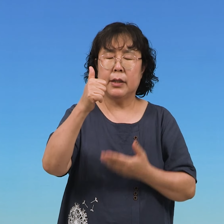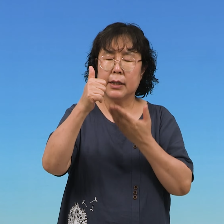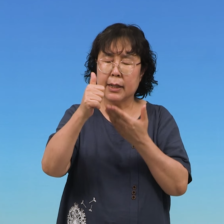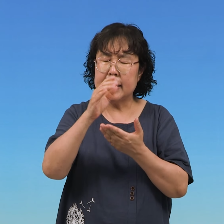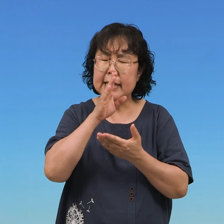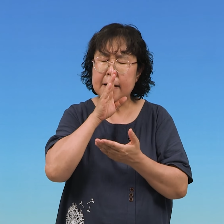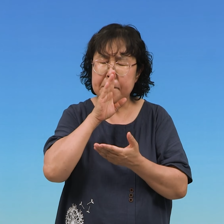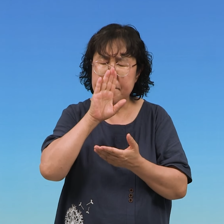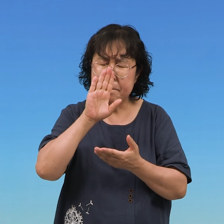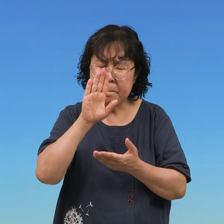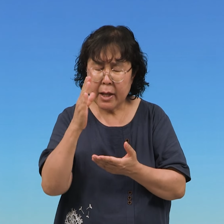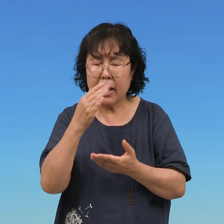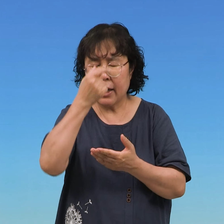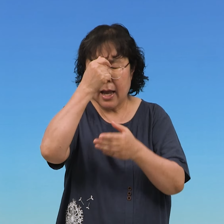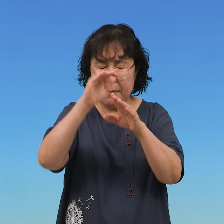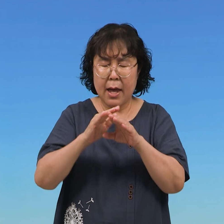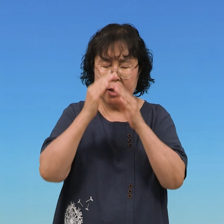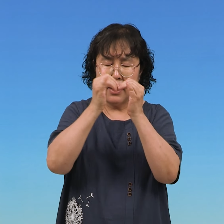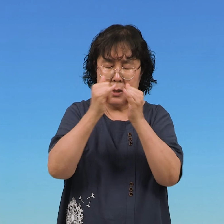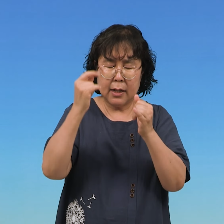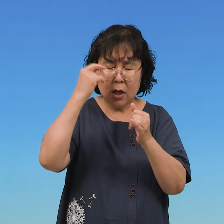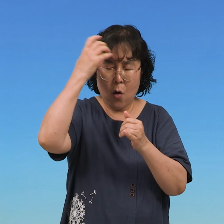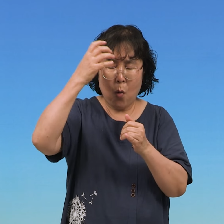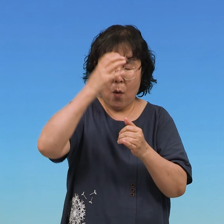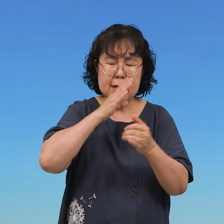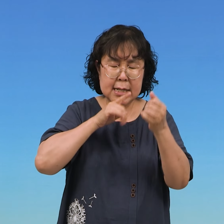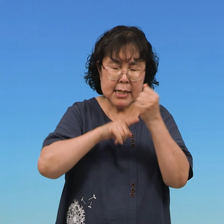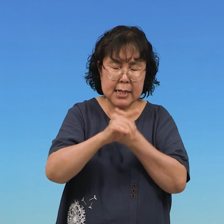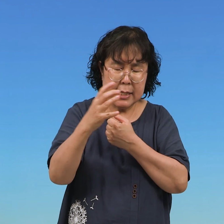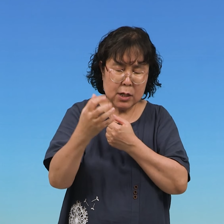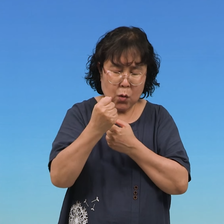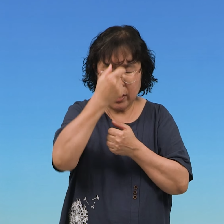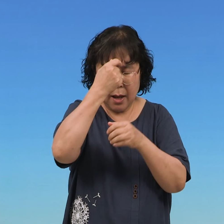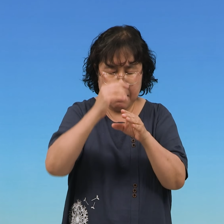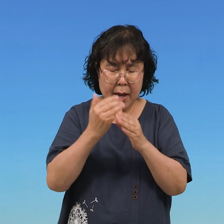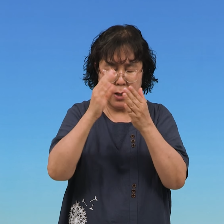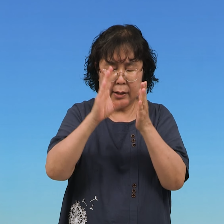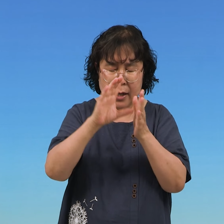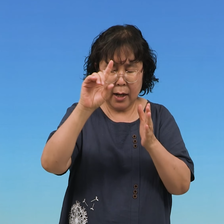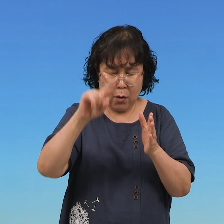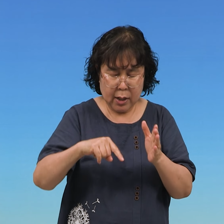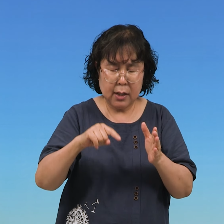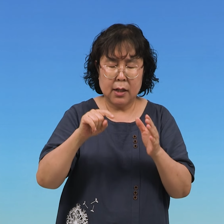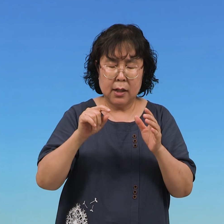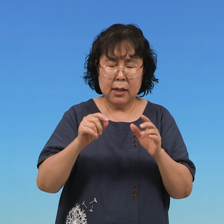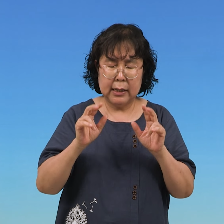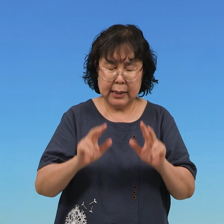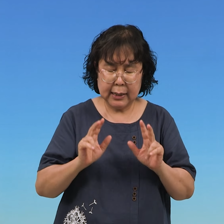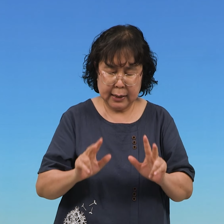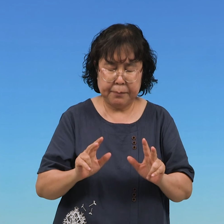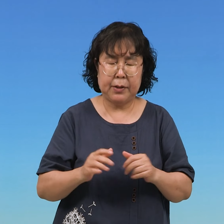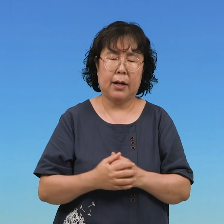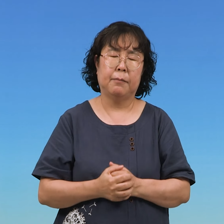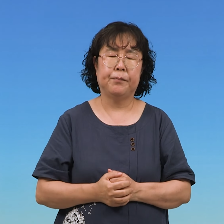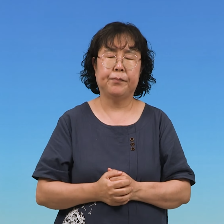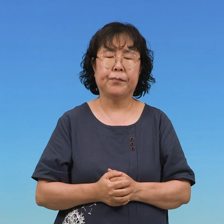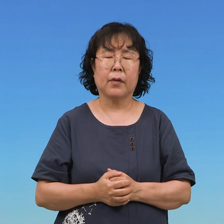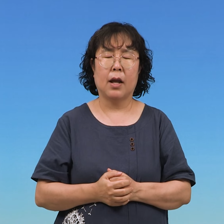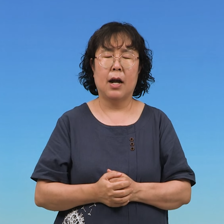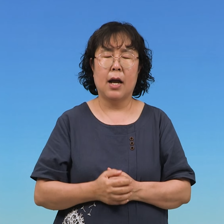아버지께 참되게 예배하는 자들은 영과 진리로 예배할 때가 오나니 곧 이때라.